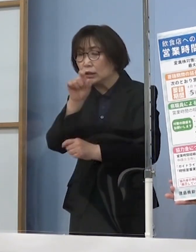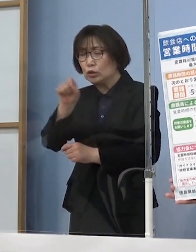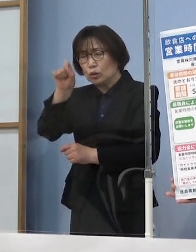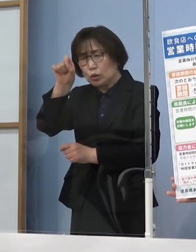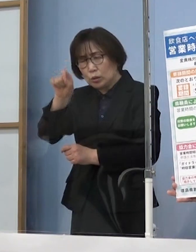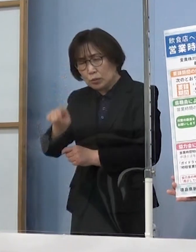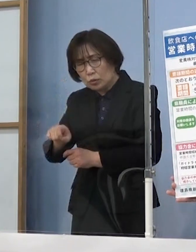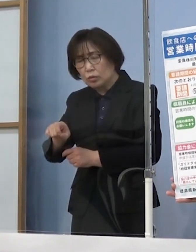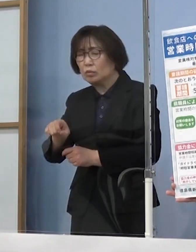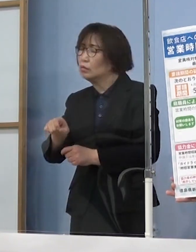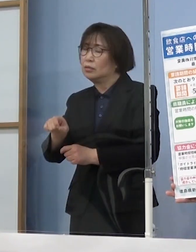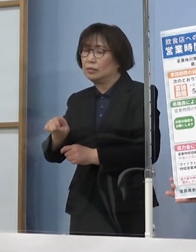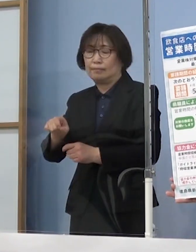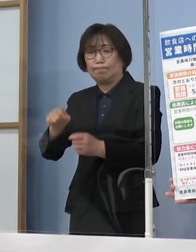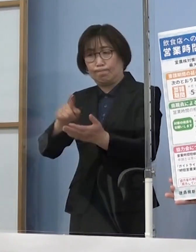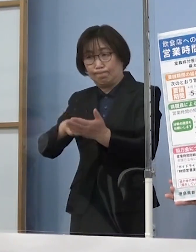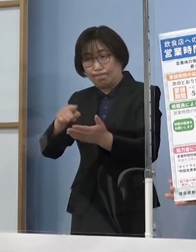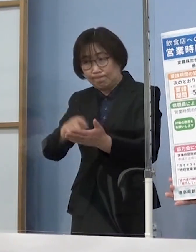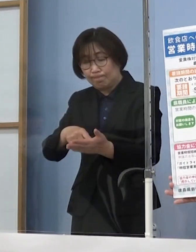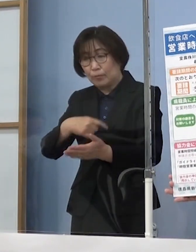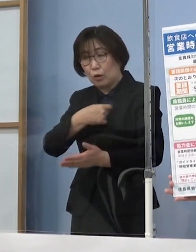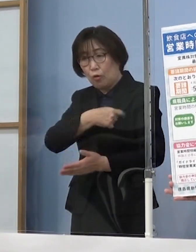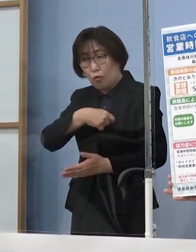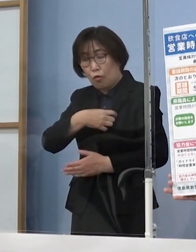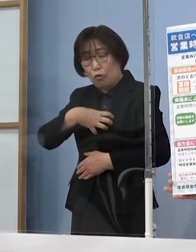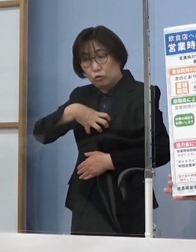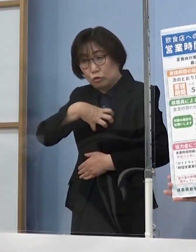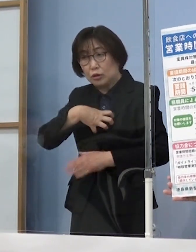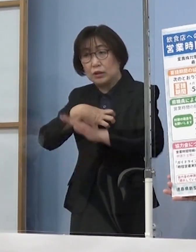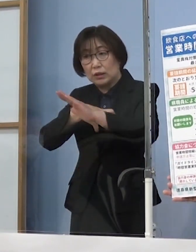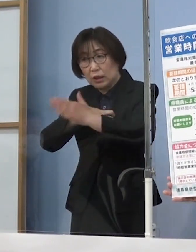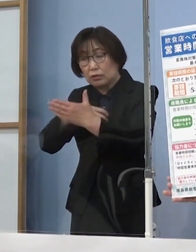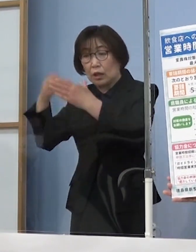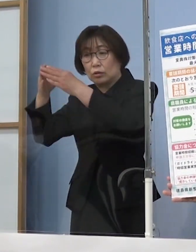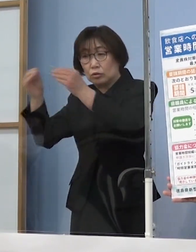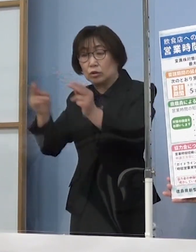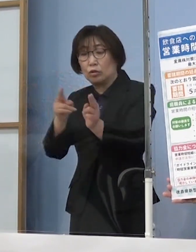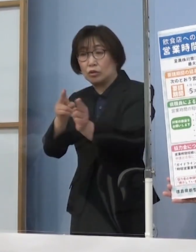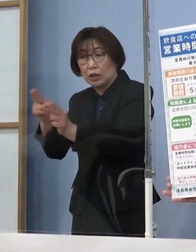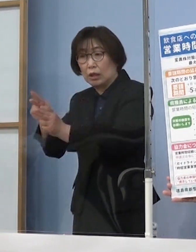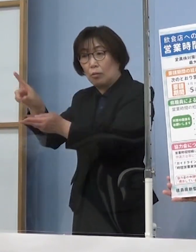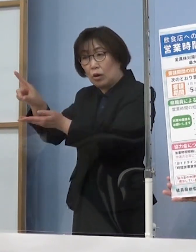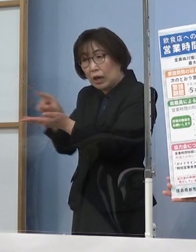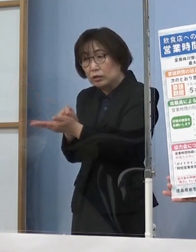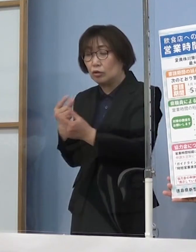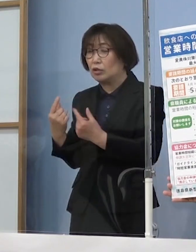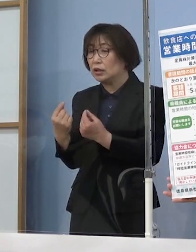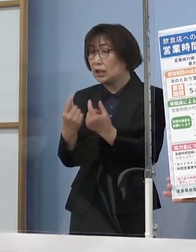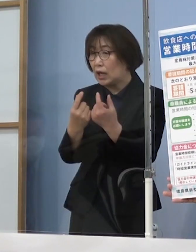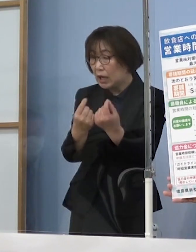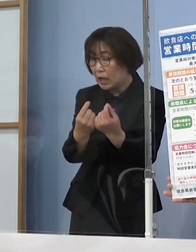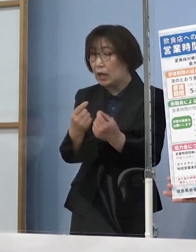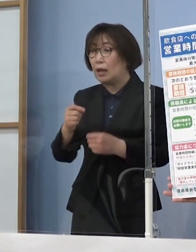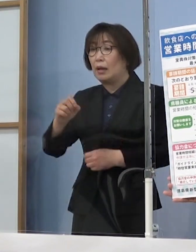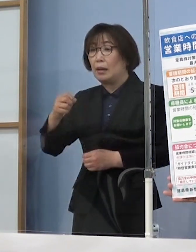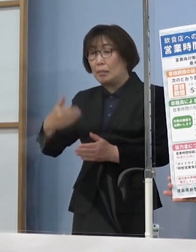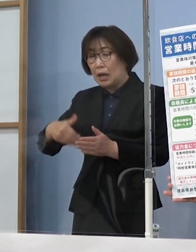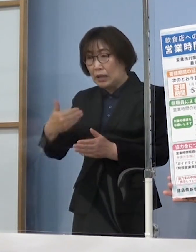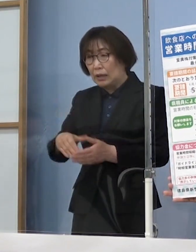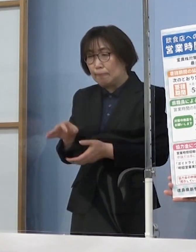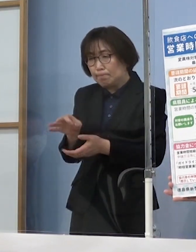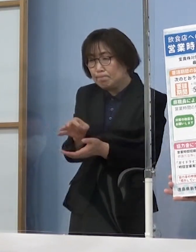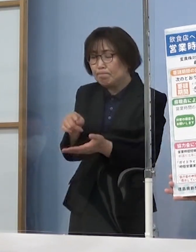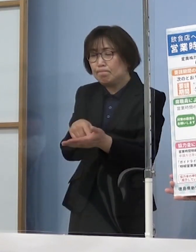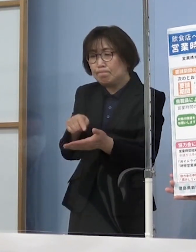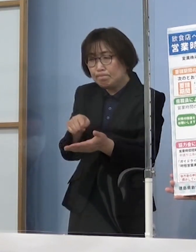ない、心苦しいところではありますが、国の制度もしっかりと活用する中で、また十分でない点については少